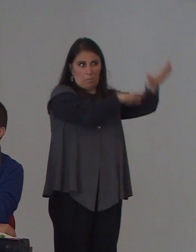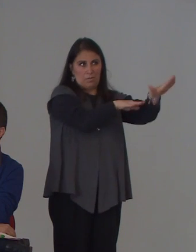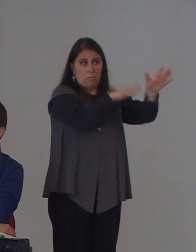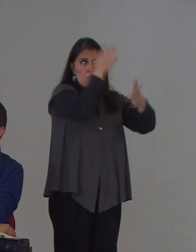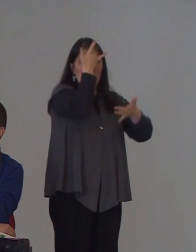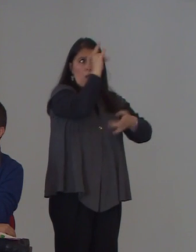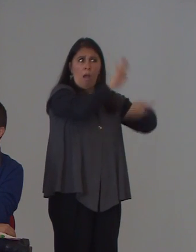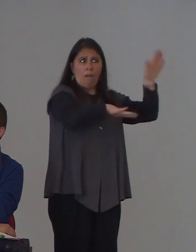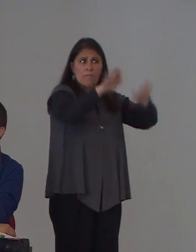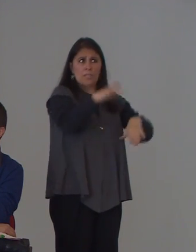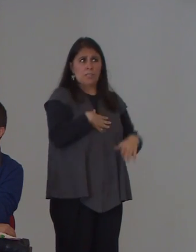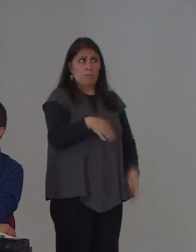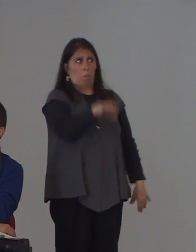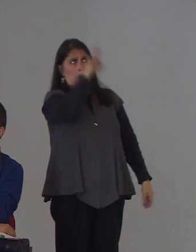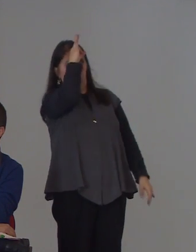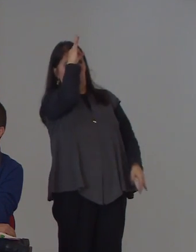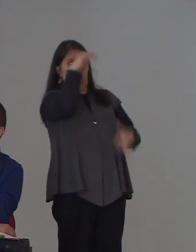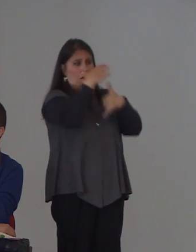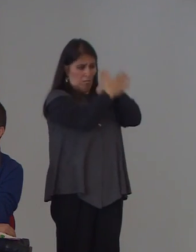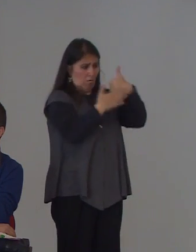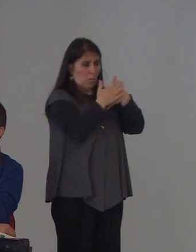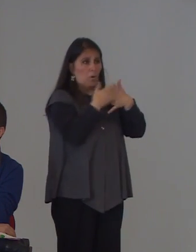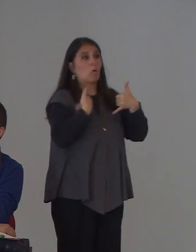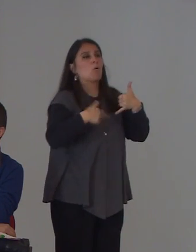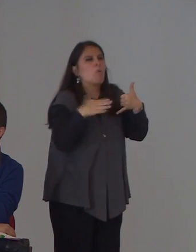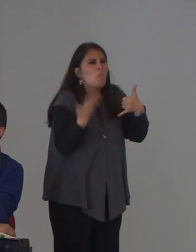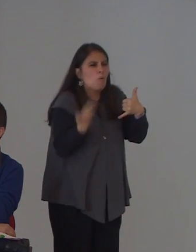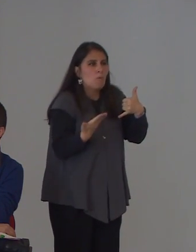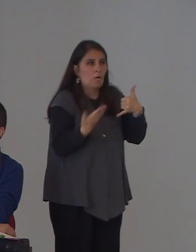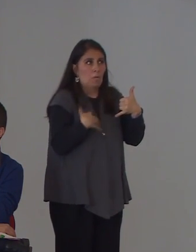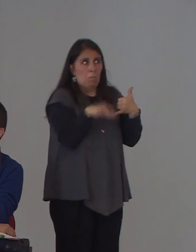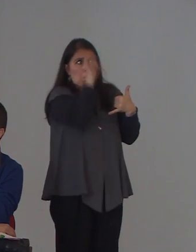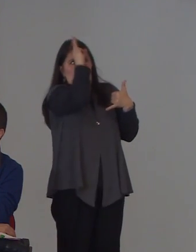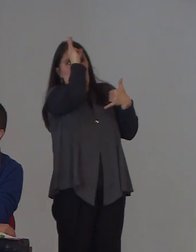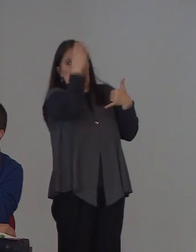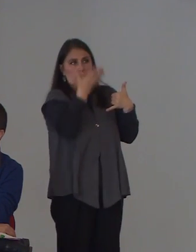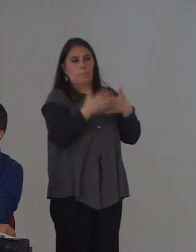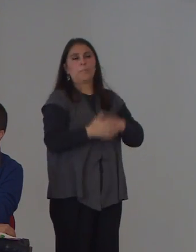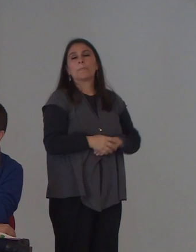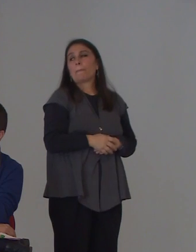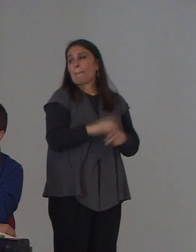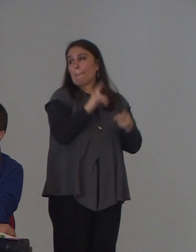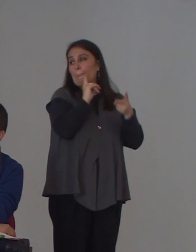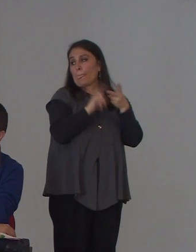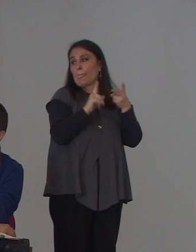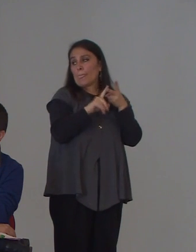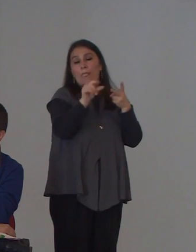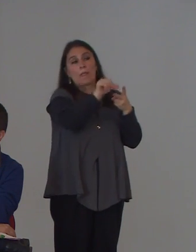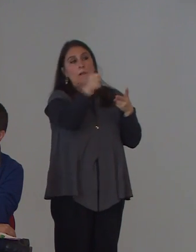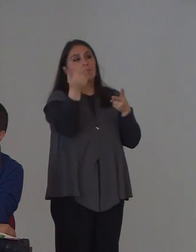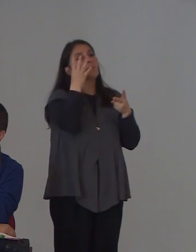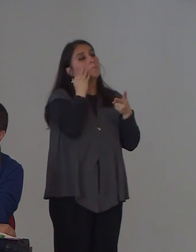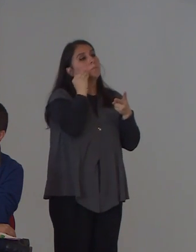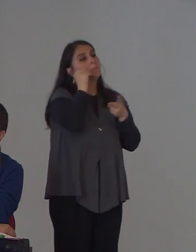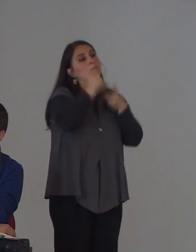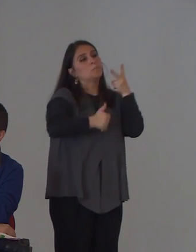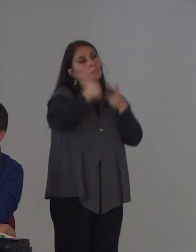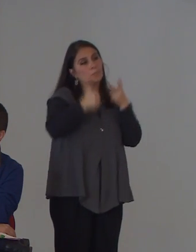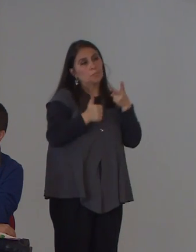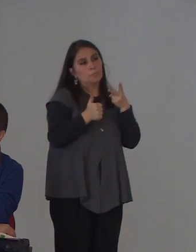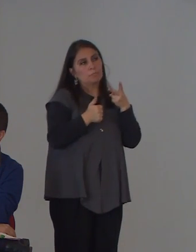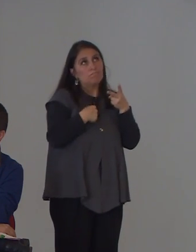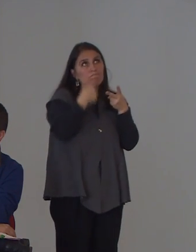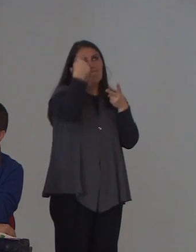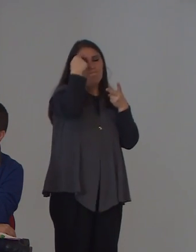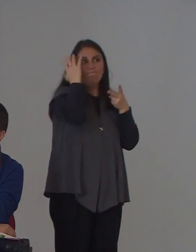idea de cómo se puede hacer. La segunda experiencia que intentamos hacer cada vez en el Congreso de la más bonita